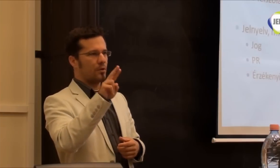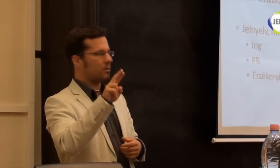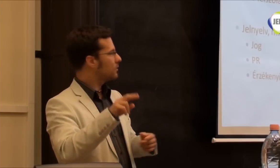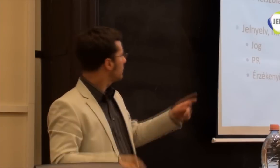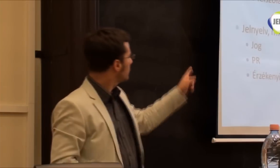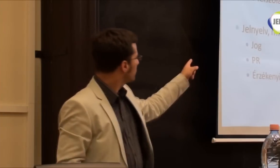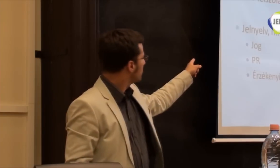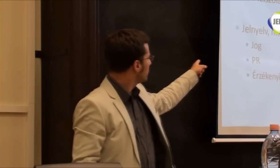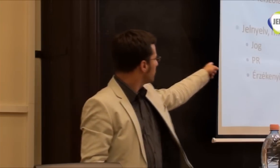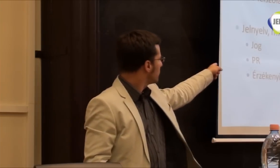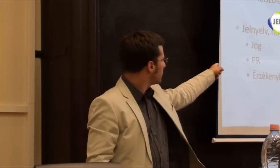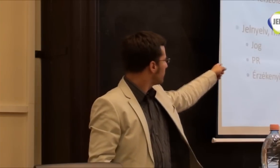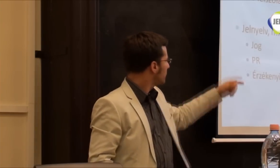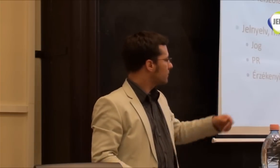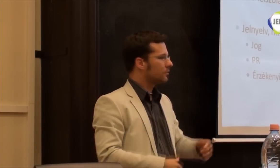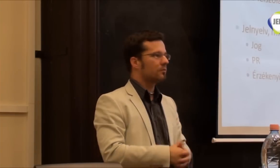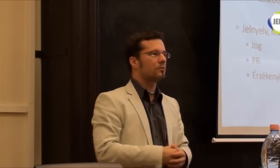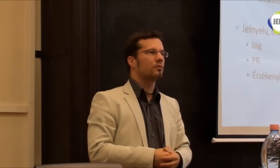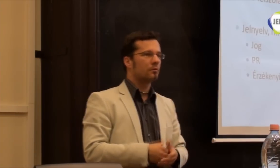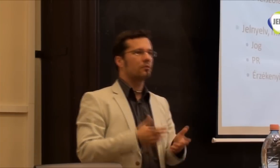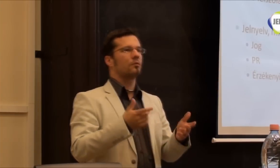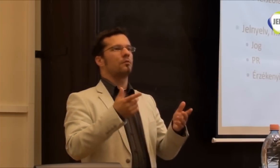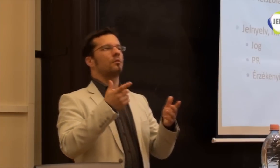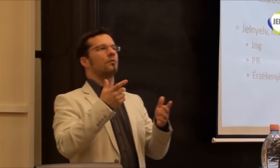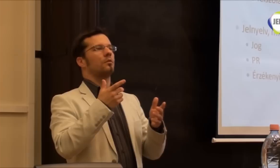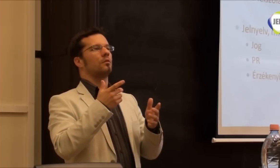megfogalmazva, PR tevékenység.